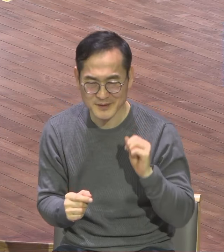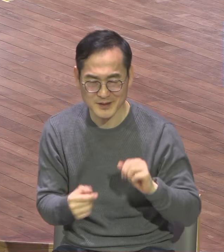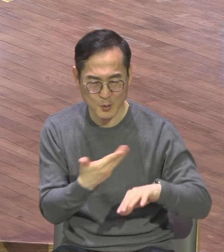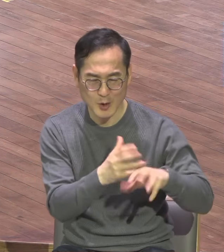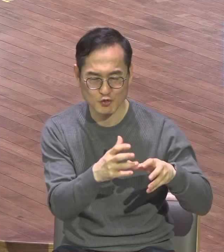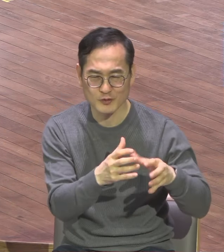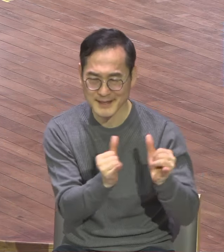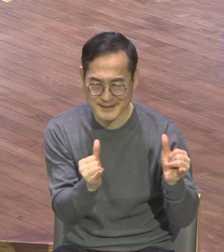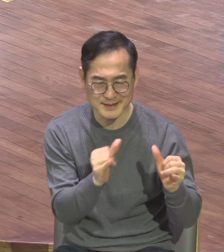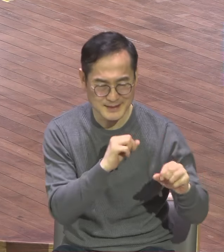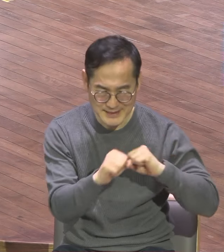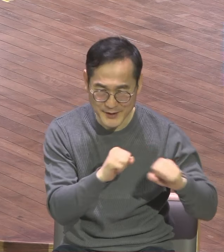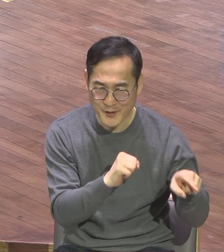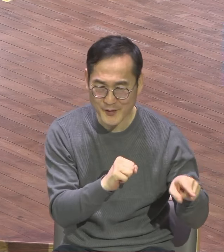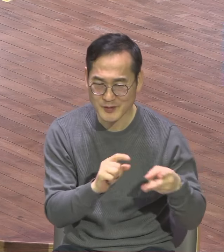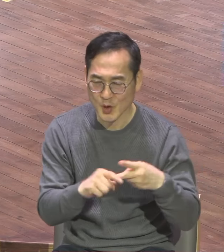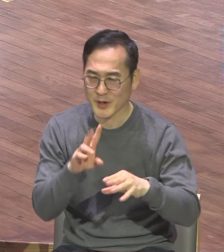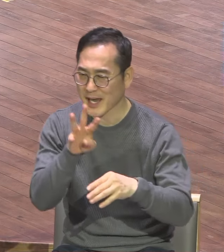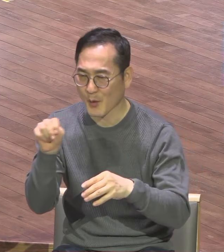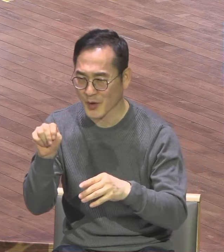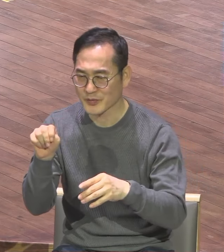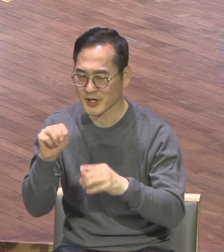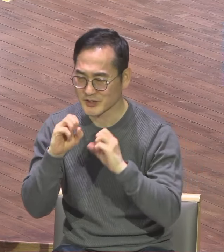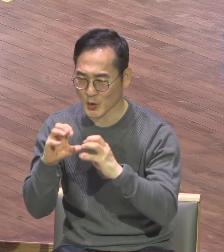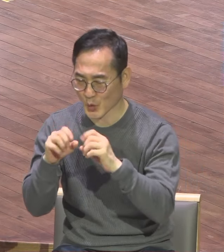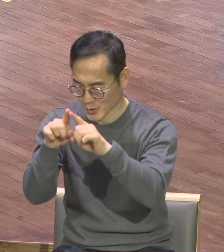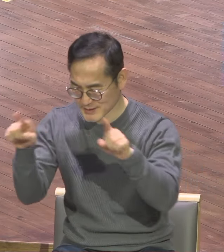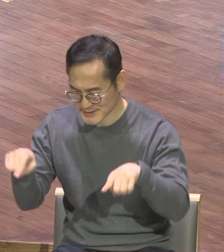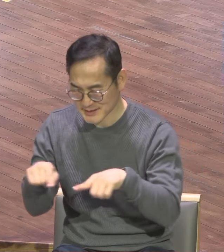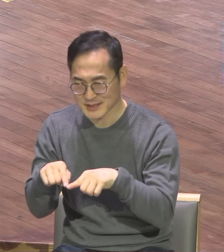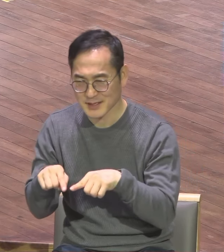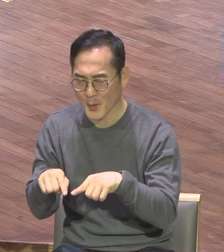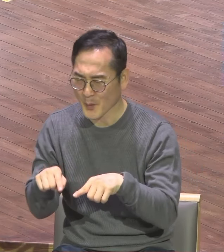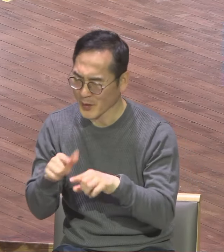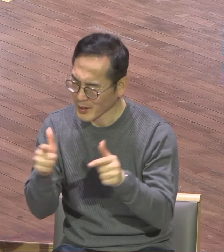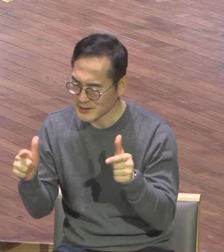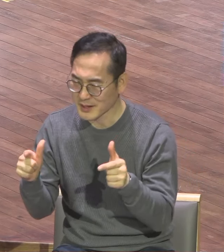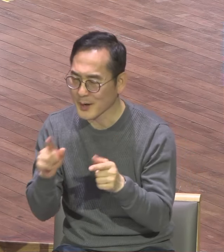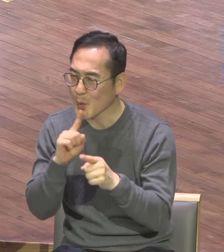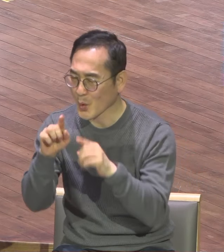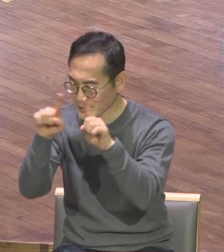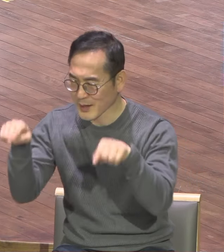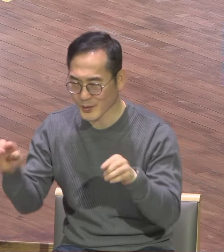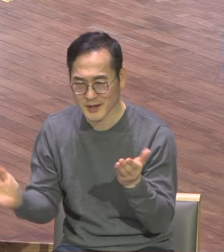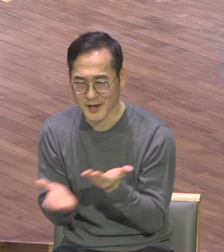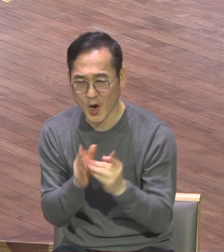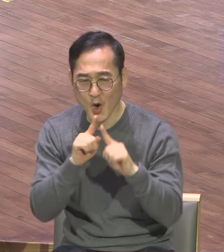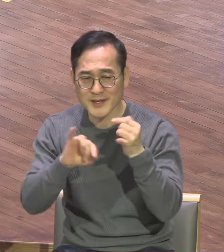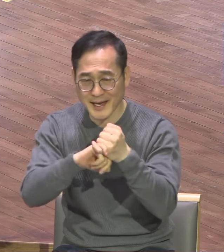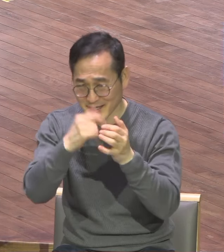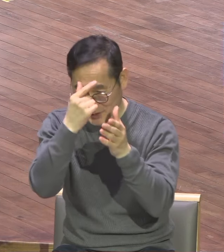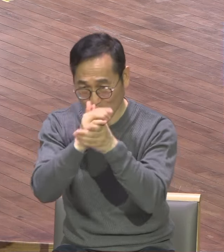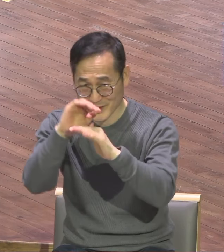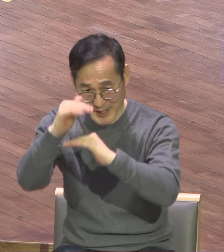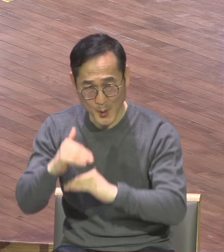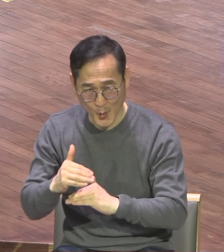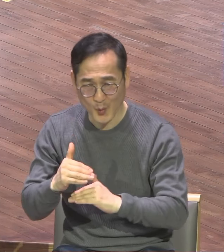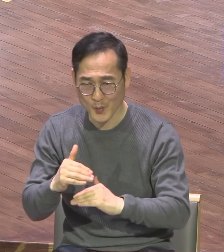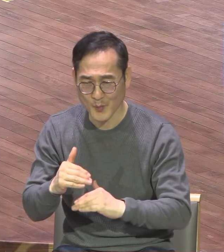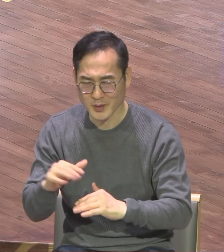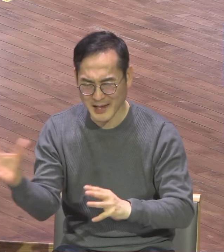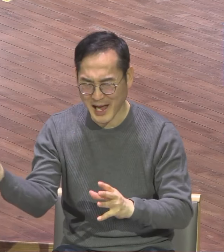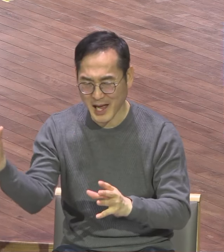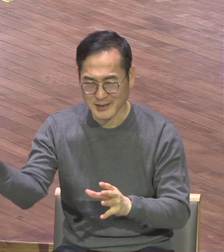사역과 예원 선교지에도 다 보급해 가지고 함께 이 언약 기도문의 공동체의 축복을 누릴 수